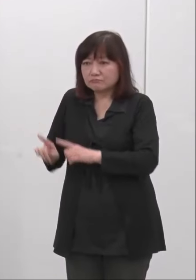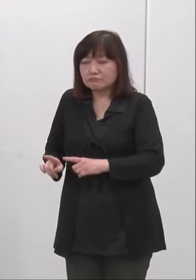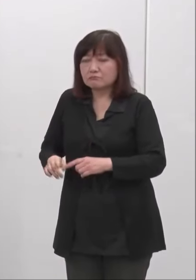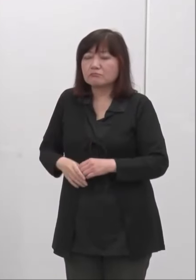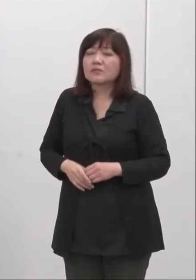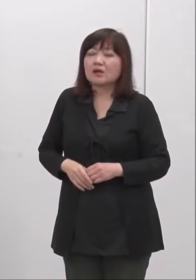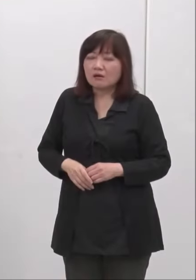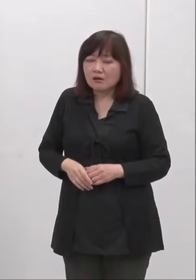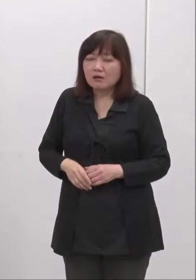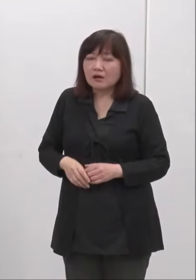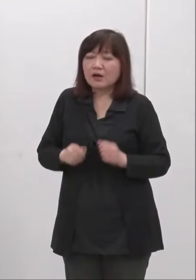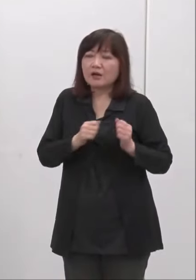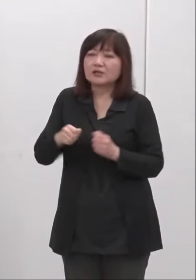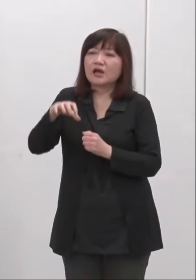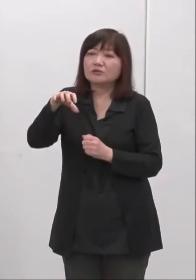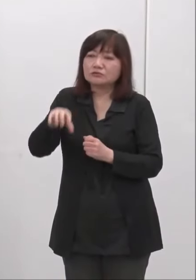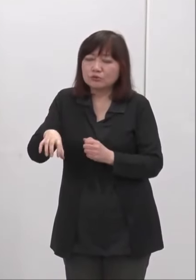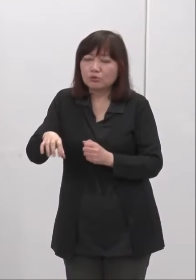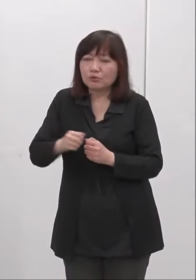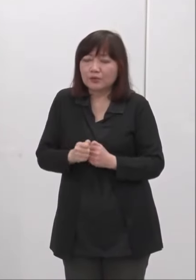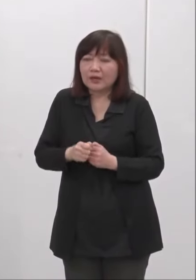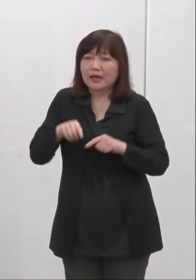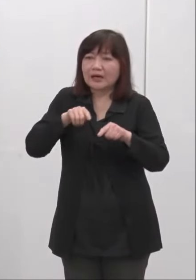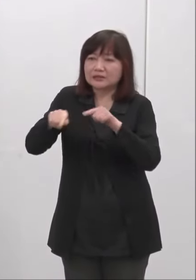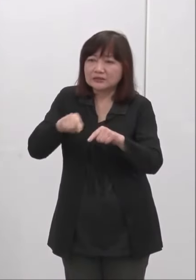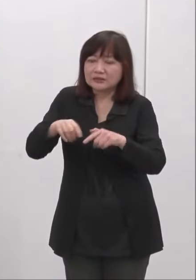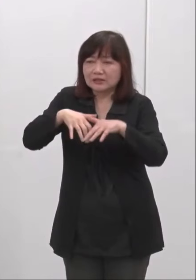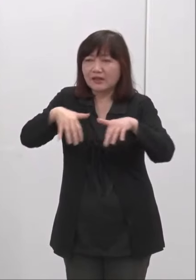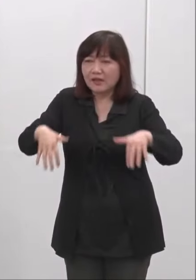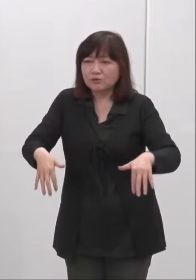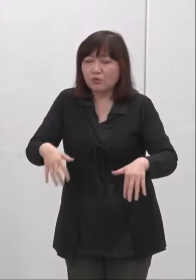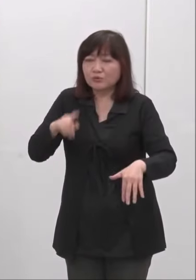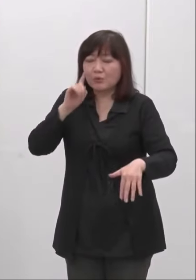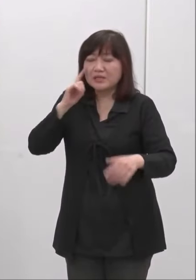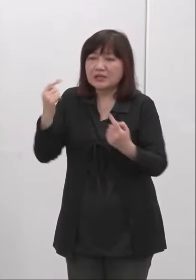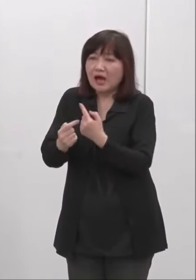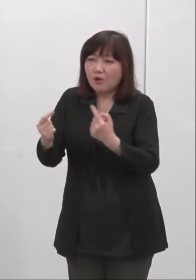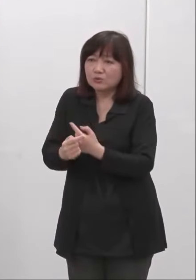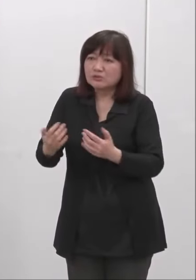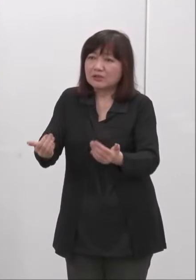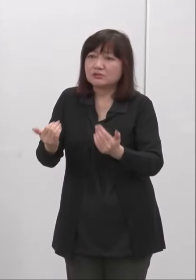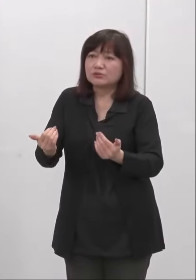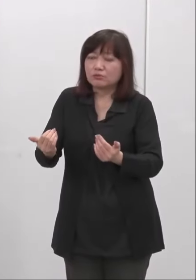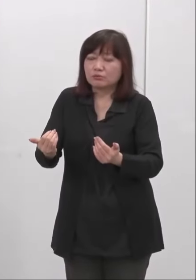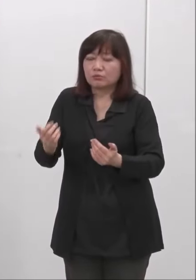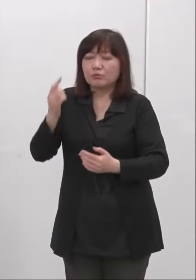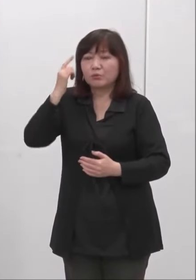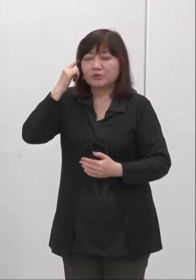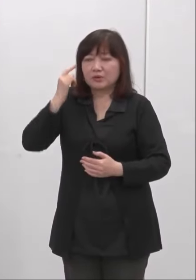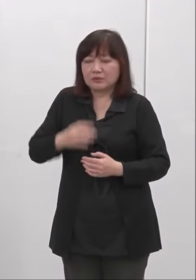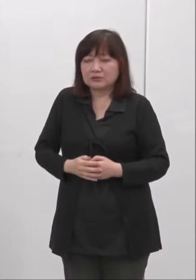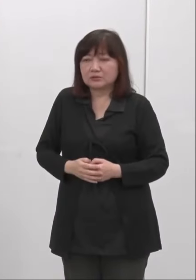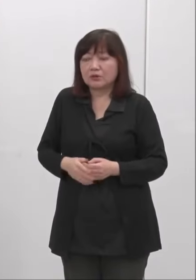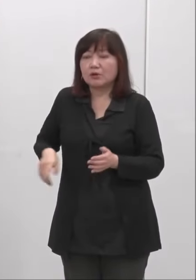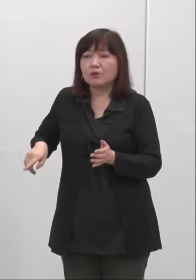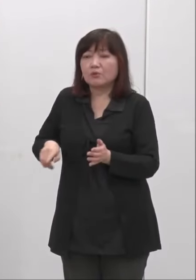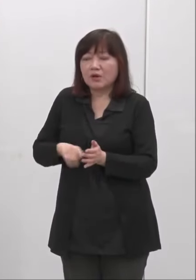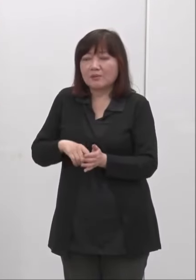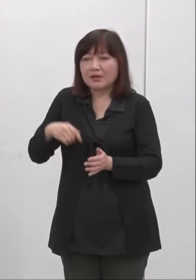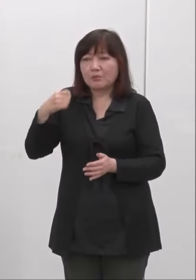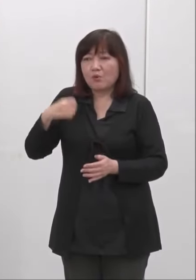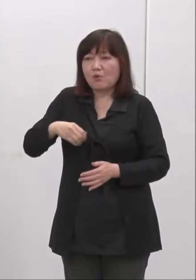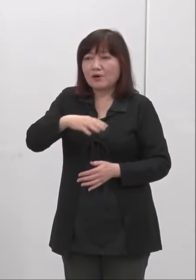指揮系統の見直しとか、改めて危機感を持って対応しないといけないと思ってるんですが、これまでも南海トラフ大震災をはじ